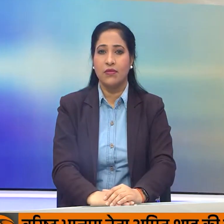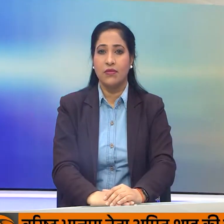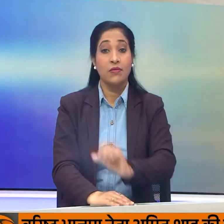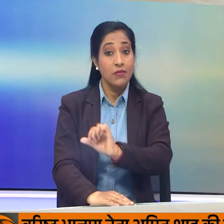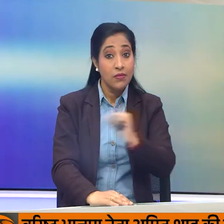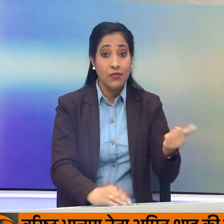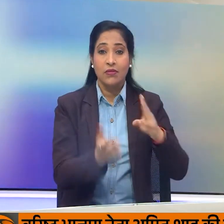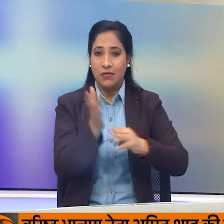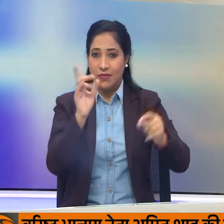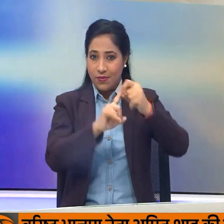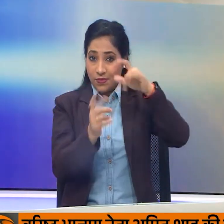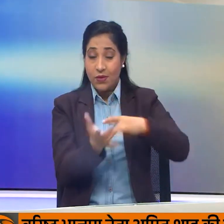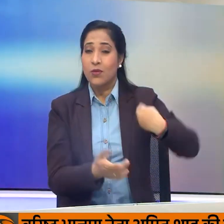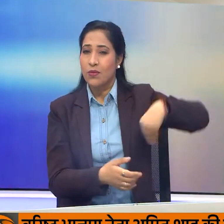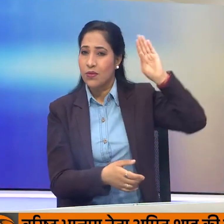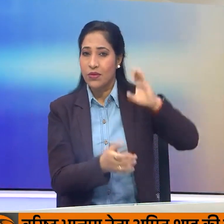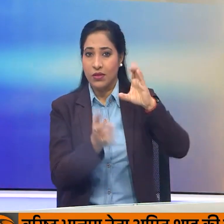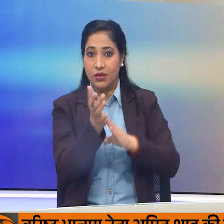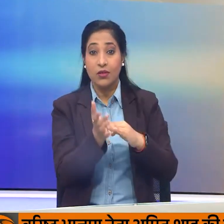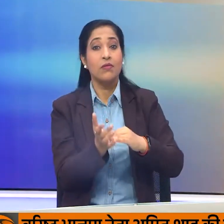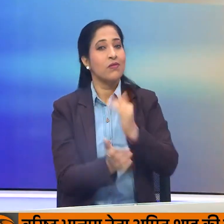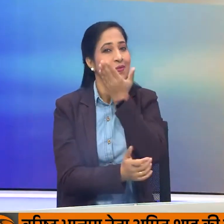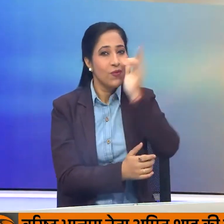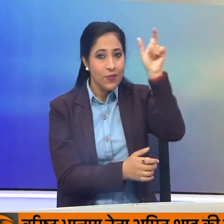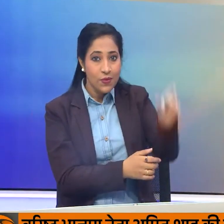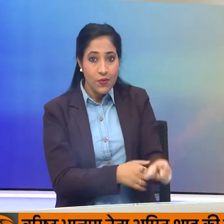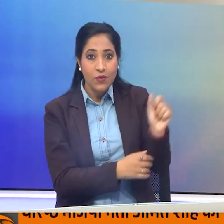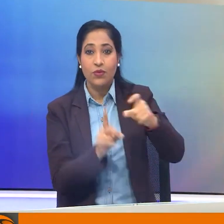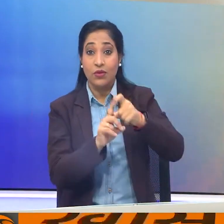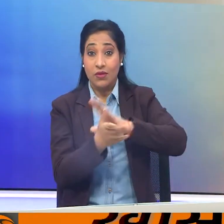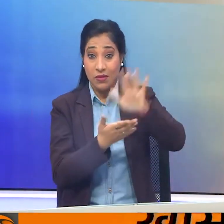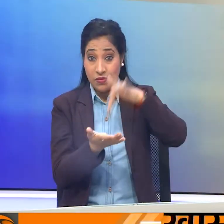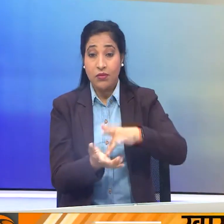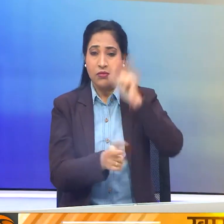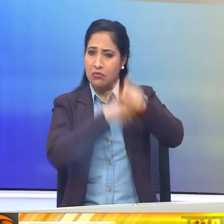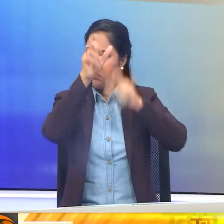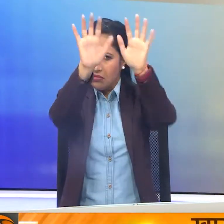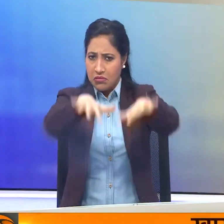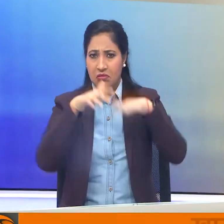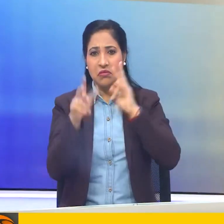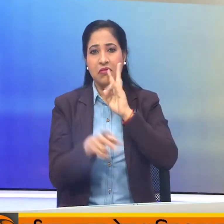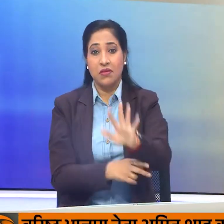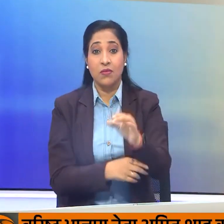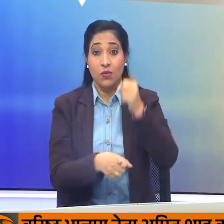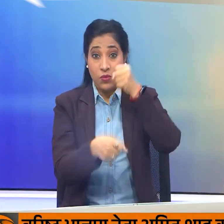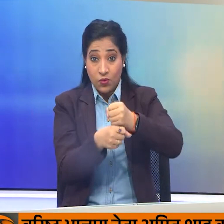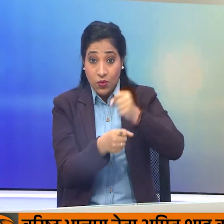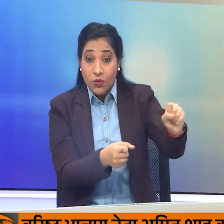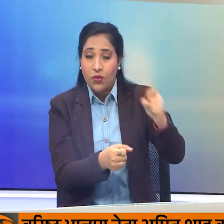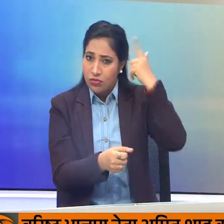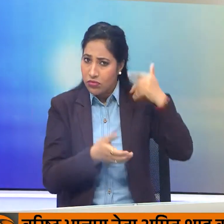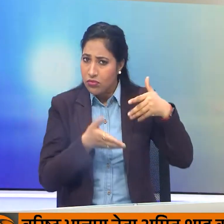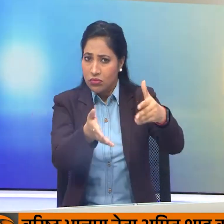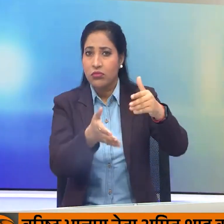इसके अलावा मध्य प्रदेश के पूर्व मुख्यमंत्री शिवराज सिंह चौहान धनबाद में जनसभा करेंगे। शिवराज सिंह चौहान गोड्डा में रोड शो